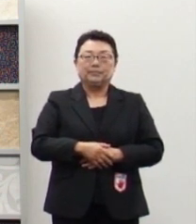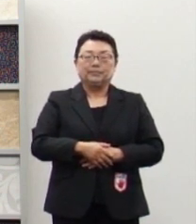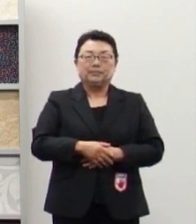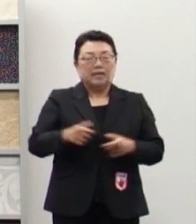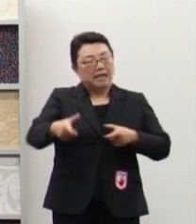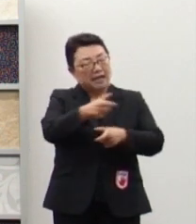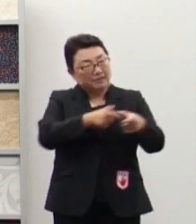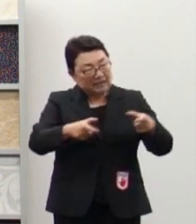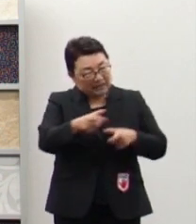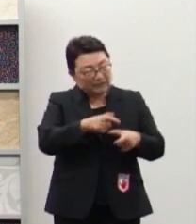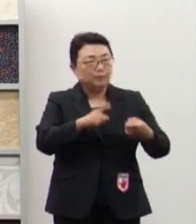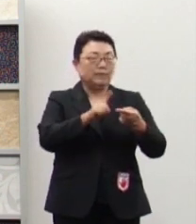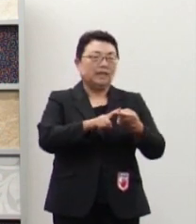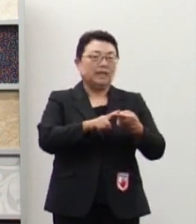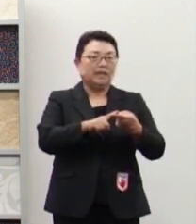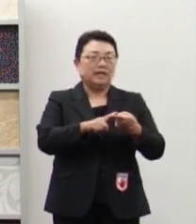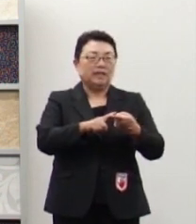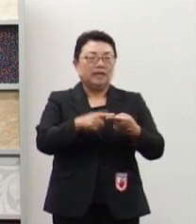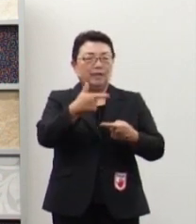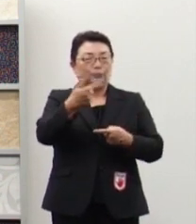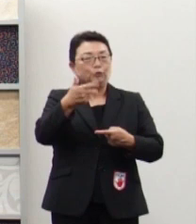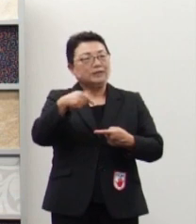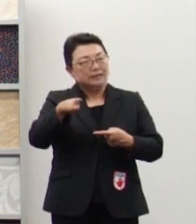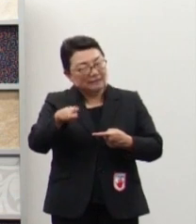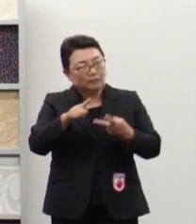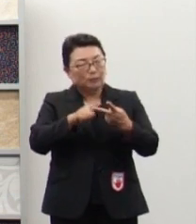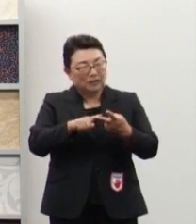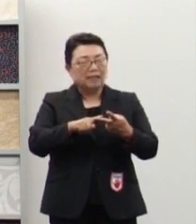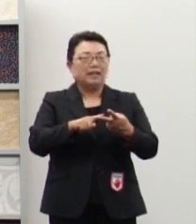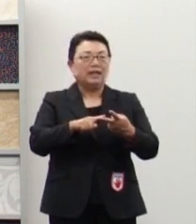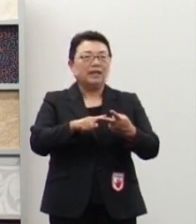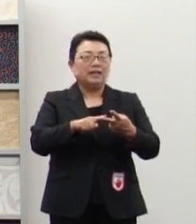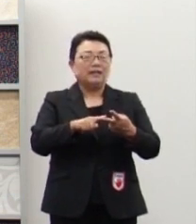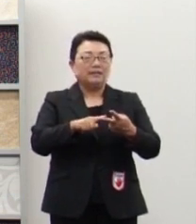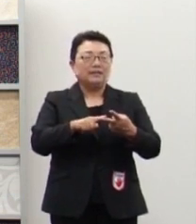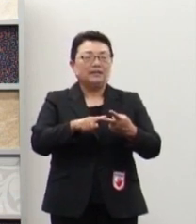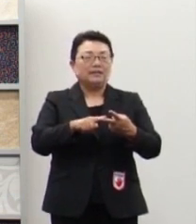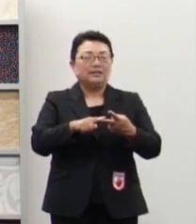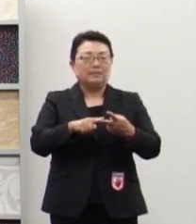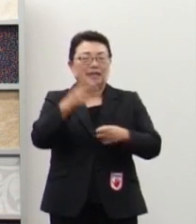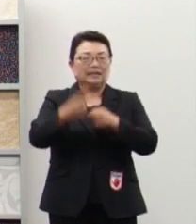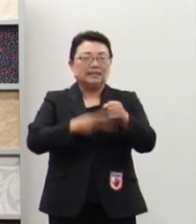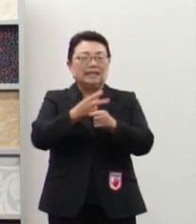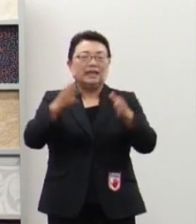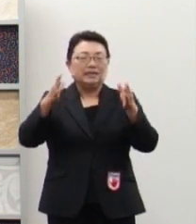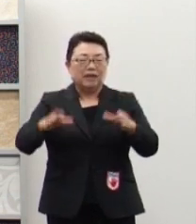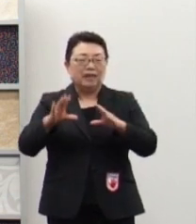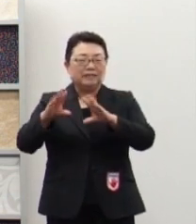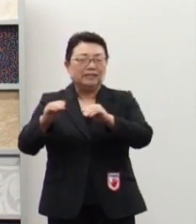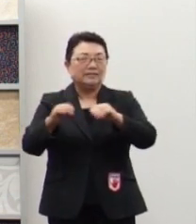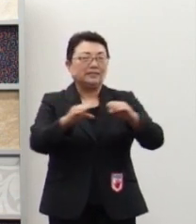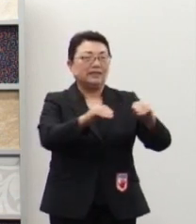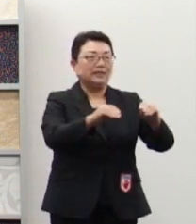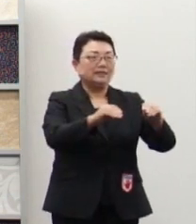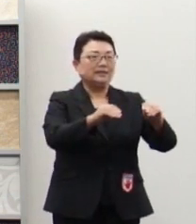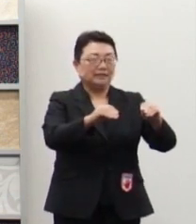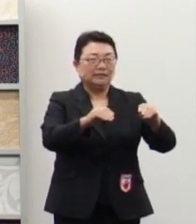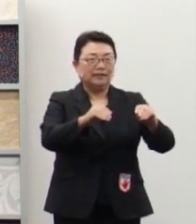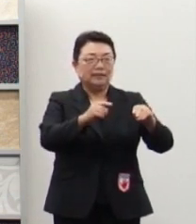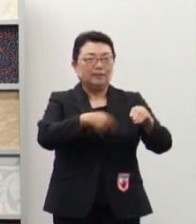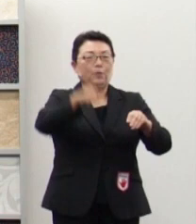まあ、宴会ですよね、宴会とかそういうものもですね、まあ、失われたこの2年間分も含めてですね、まあ、取り返すぐらいの勢